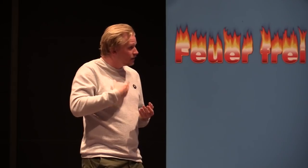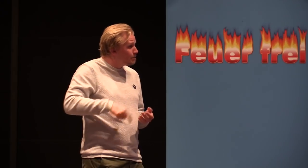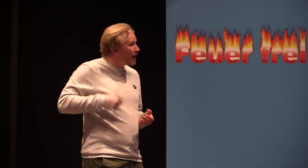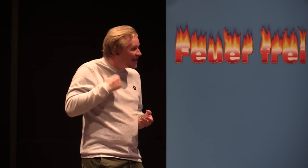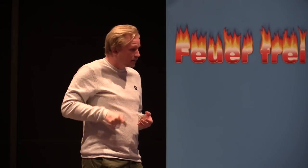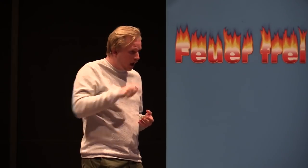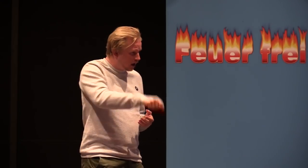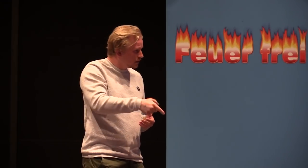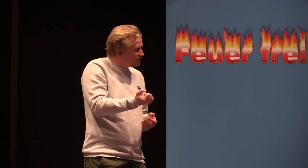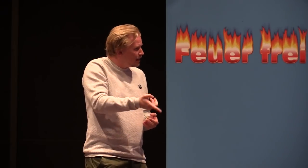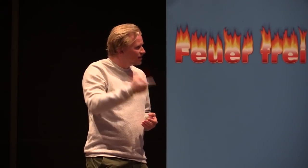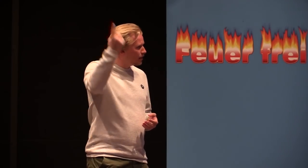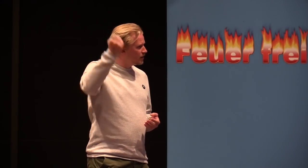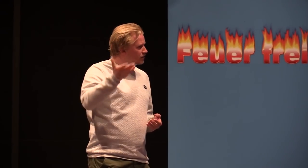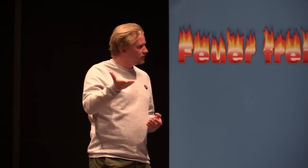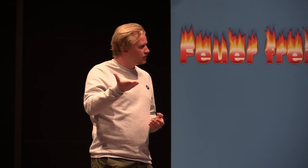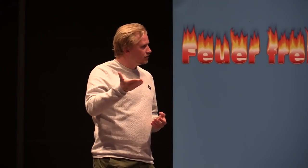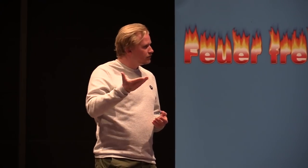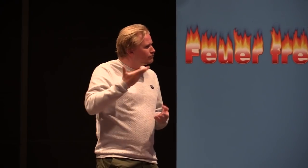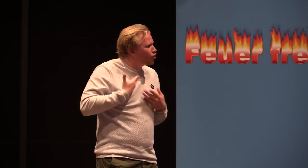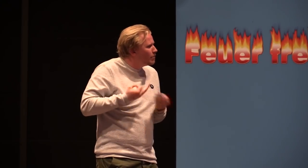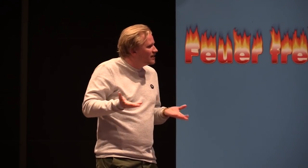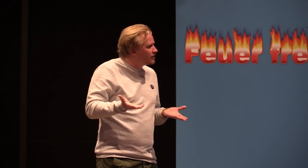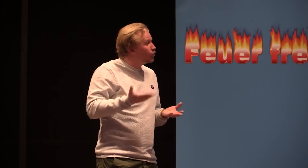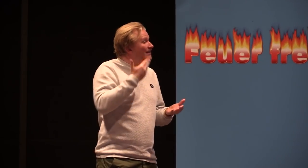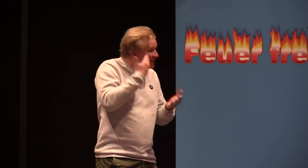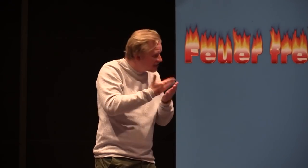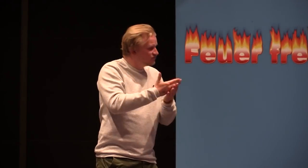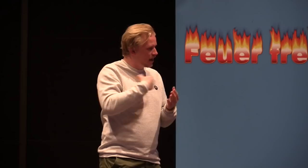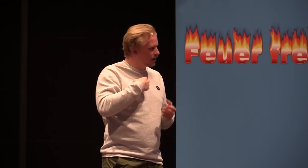als Jugendlicher frage, was machen die mit meinem Geld?